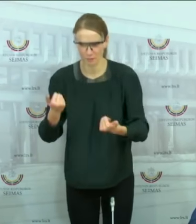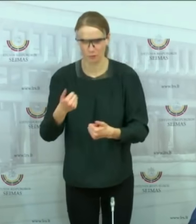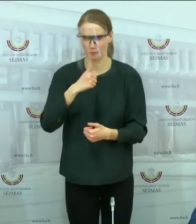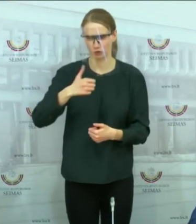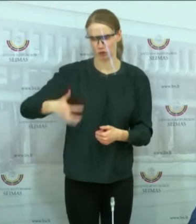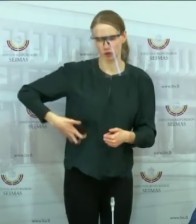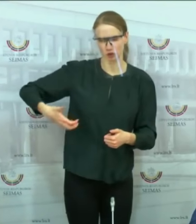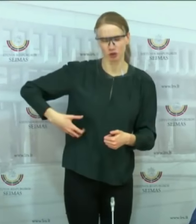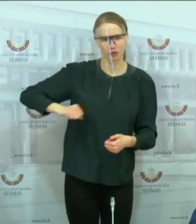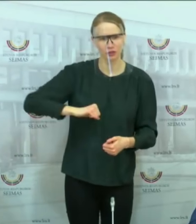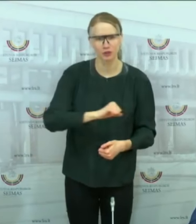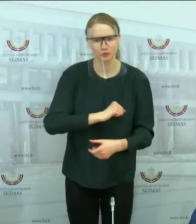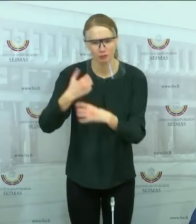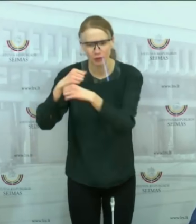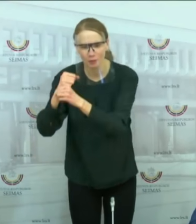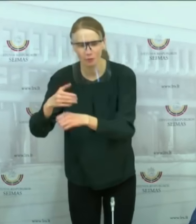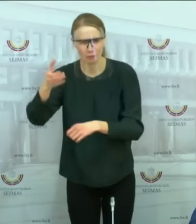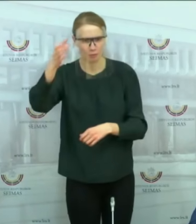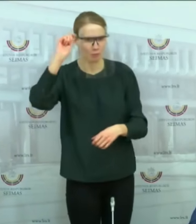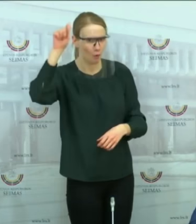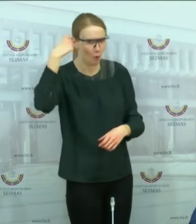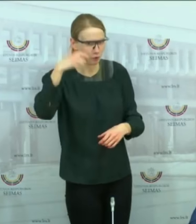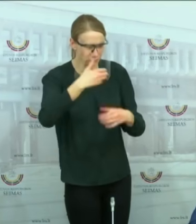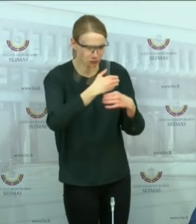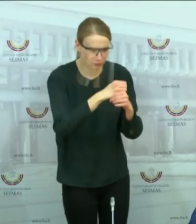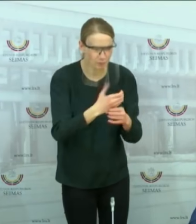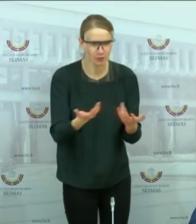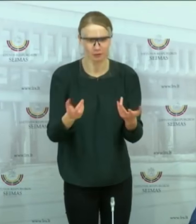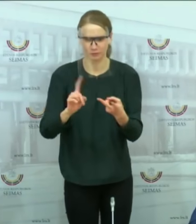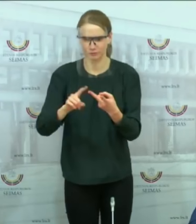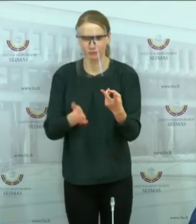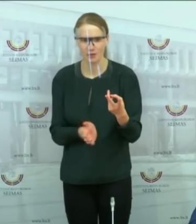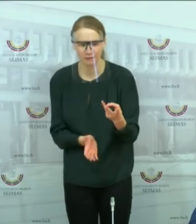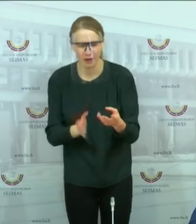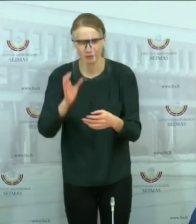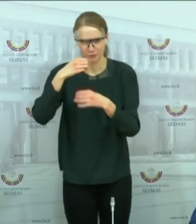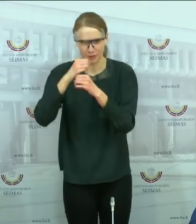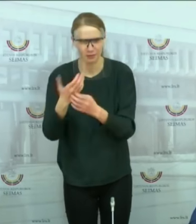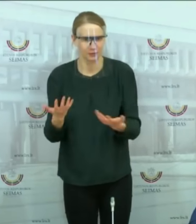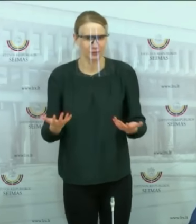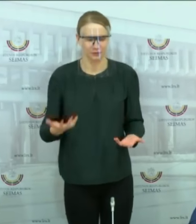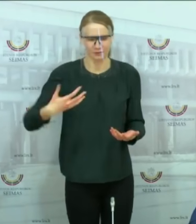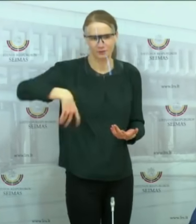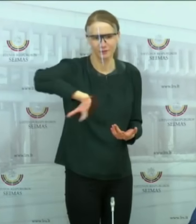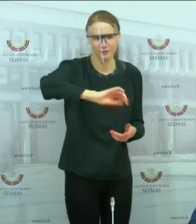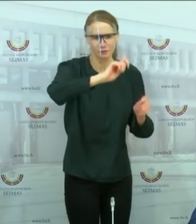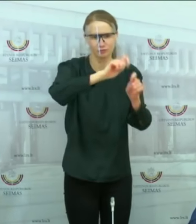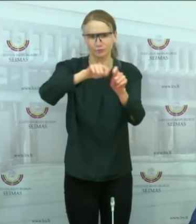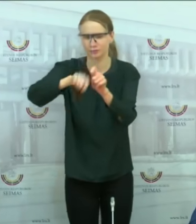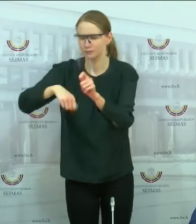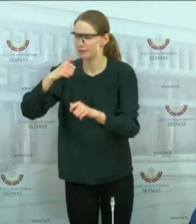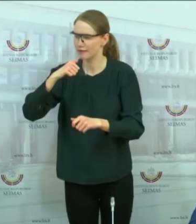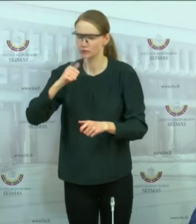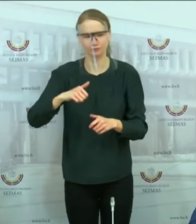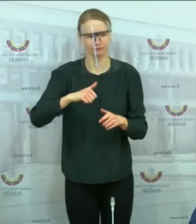veterinarijos, mokslinės laboratorijos, privačios tam tikros laboratorijos ir nėra taip paprasta sinchronizuoti